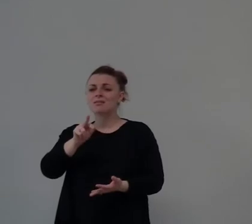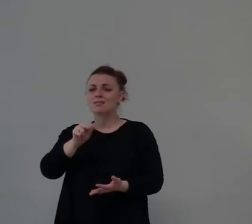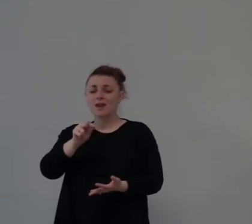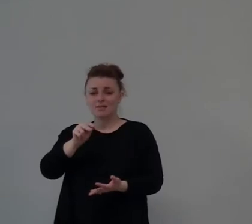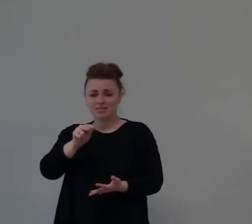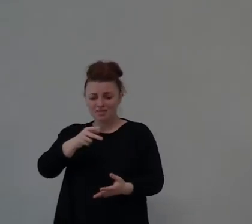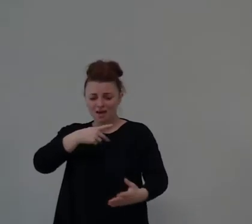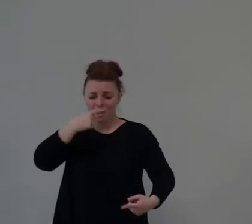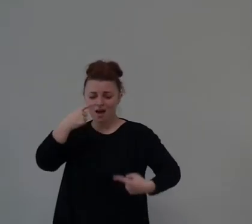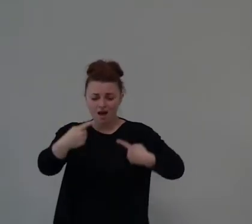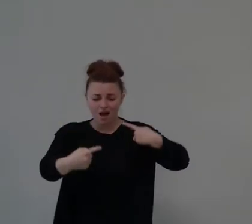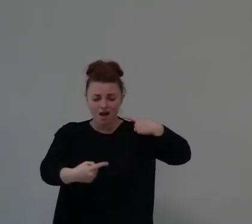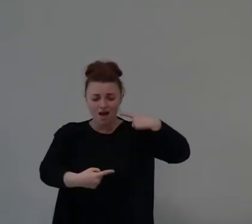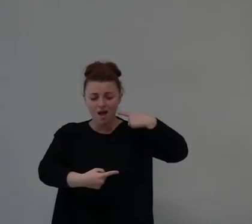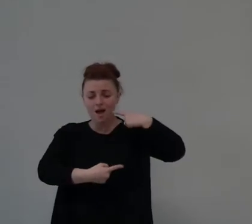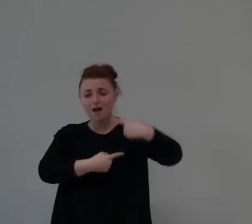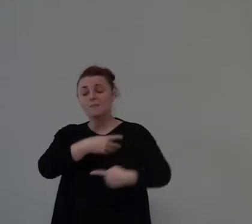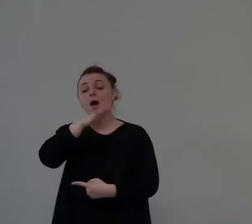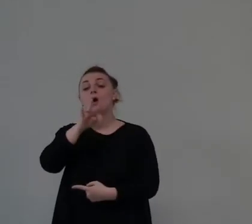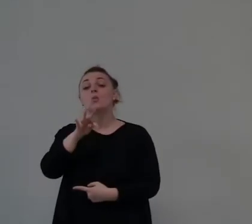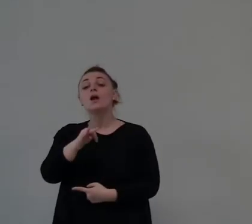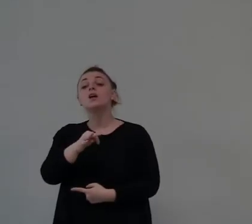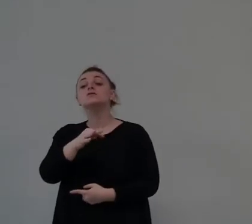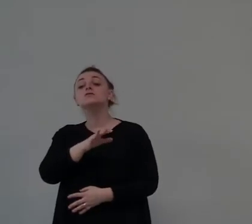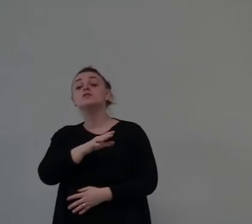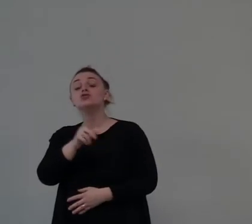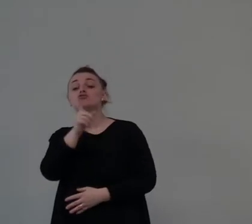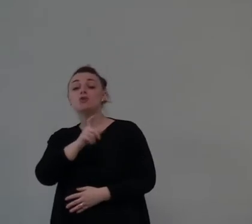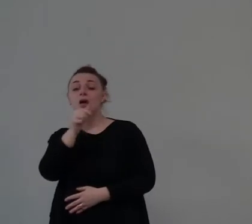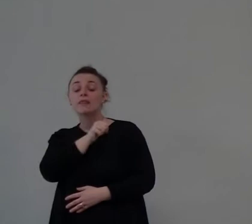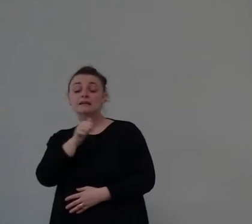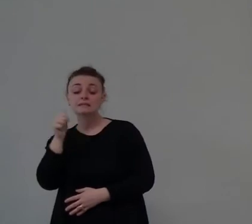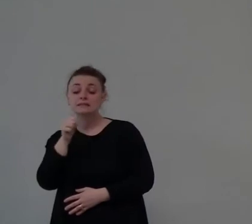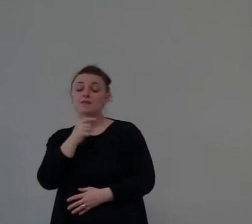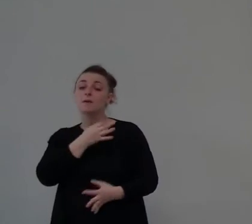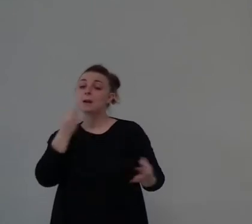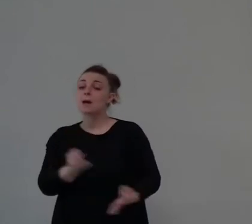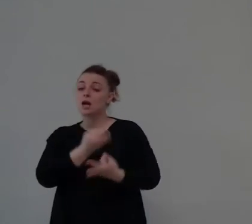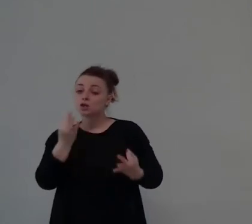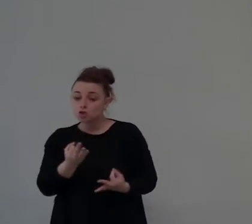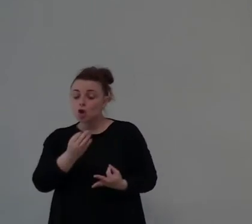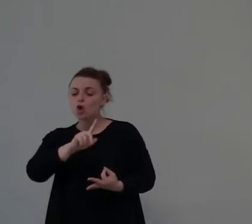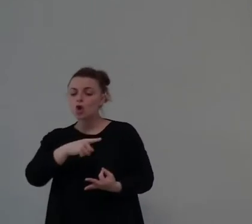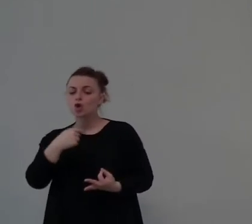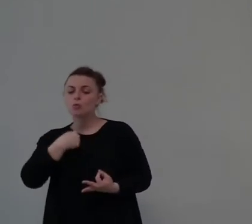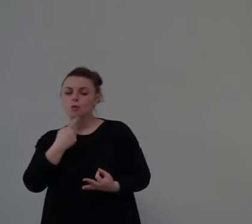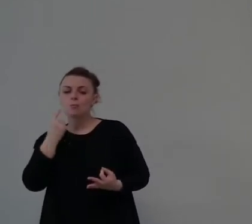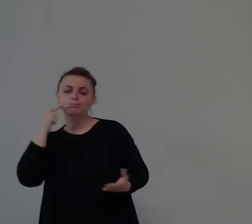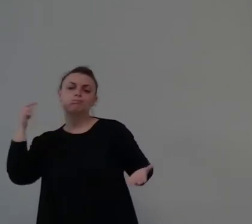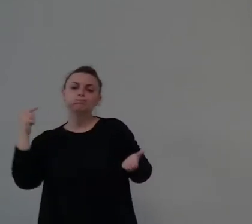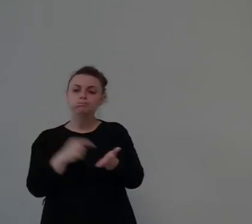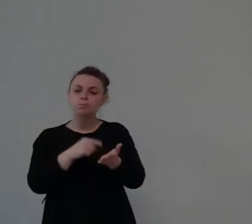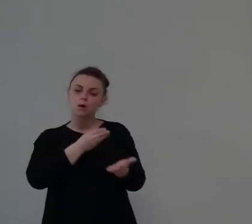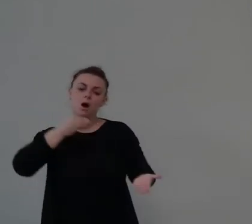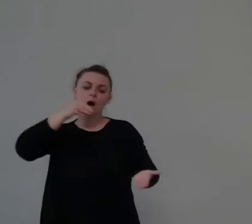40 giorni si era preparato e dopo questa preparazione riprende e ritorna nel mondo. Torna nel mondo tra le folle per